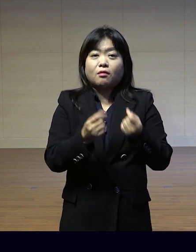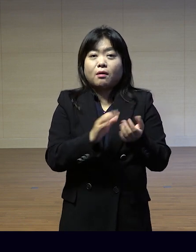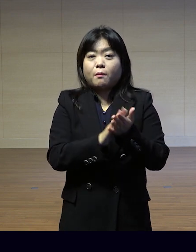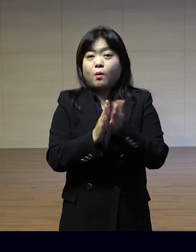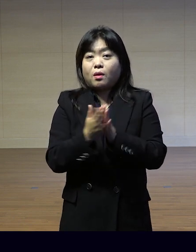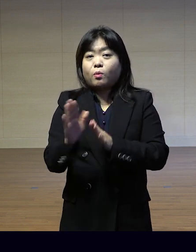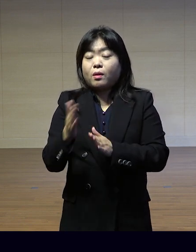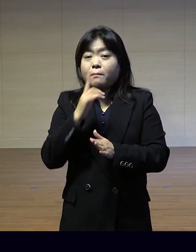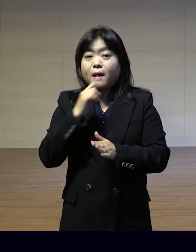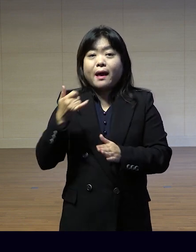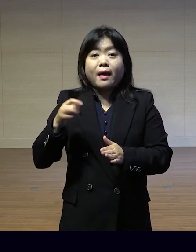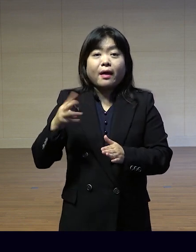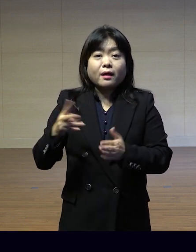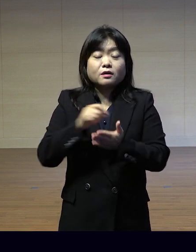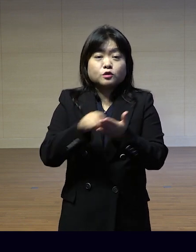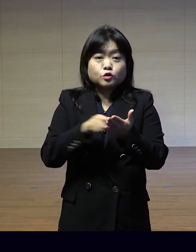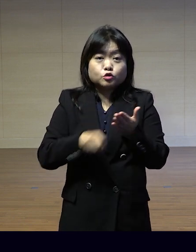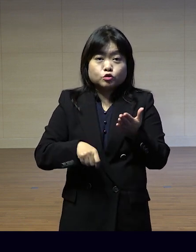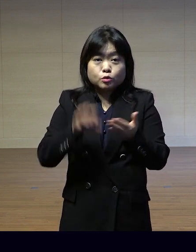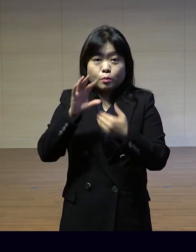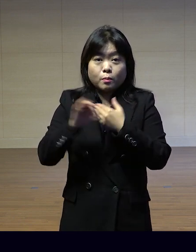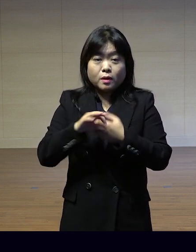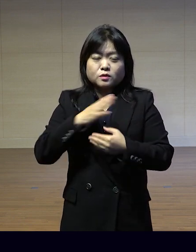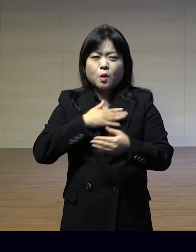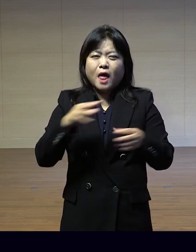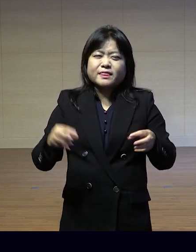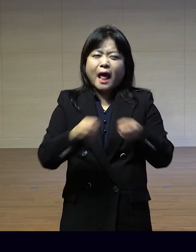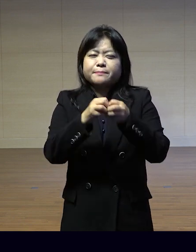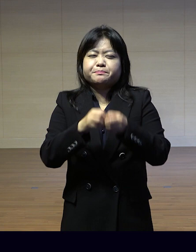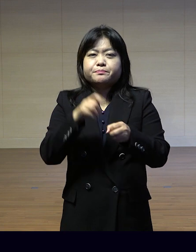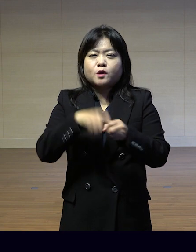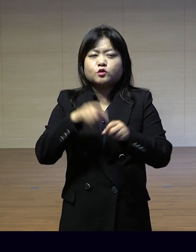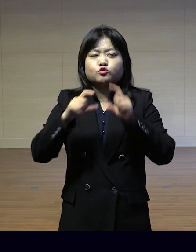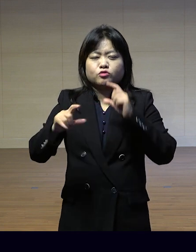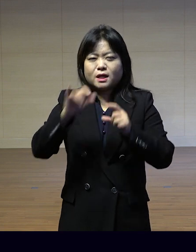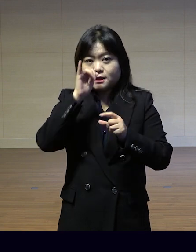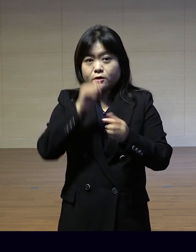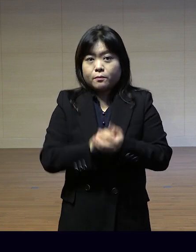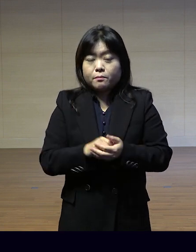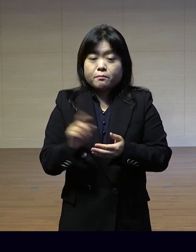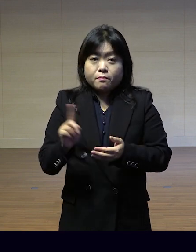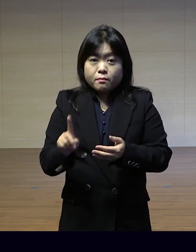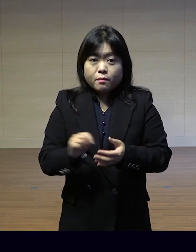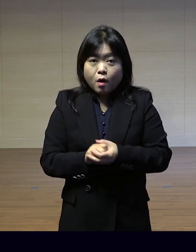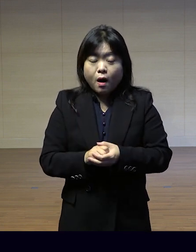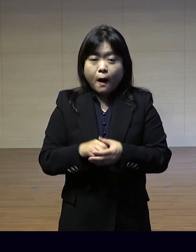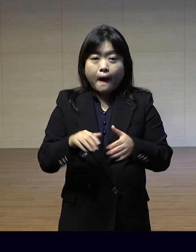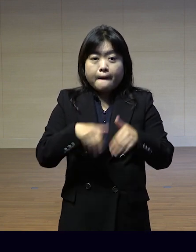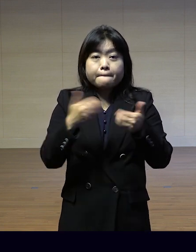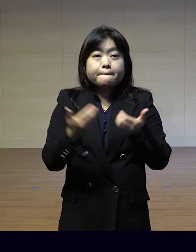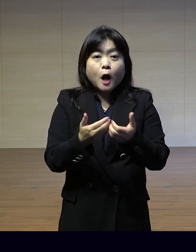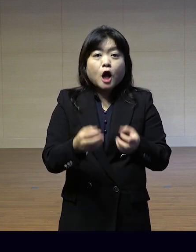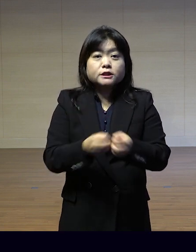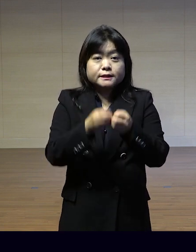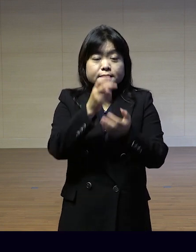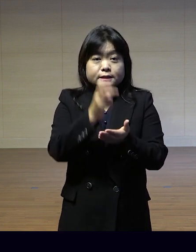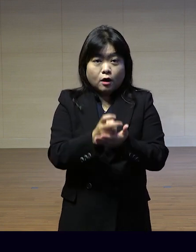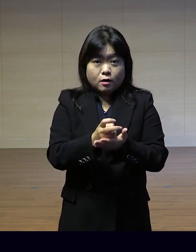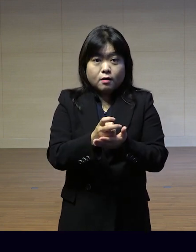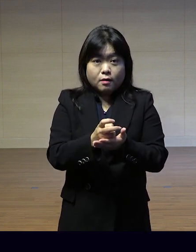해겔 자신도 저술에서 제가 아는 바로는 좀 대립적인 주장을 하고 있거든요. 그러니까 즉 변증적인 이